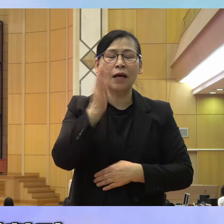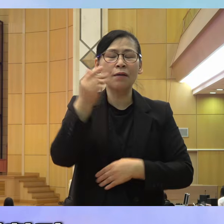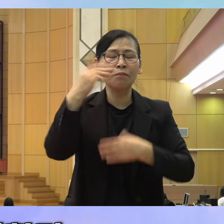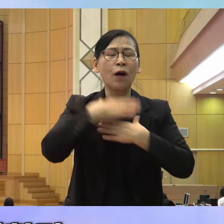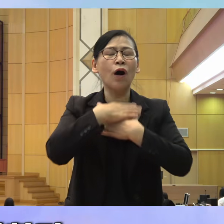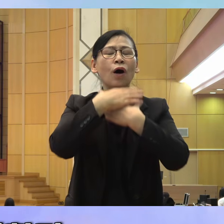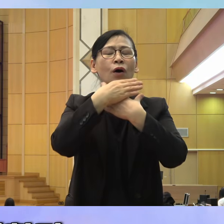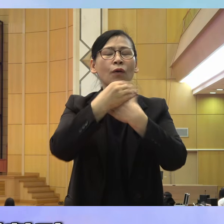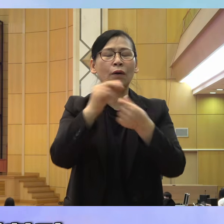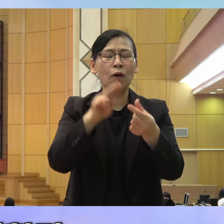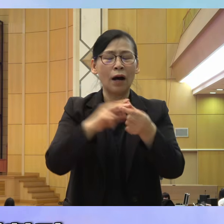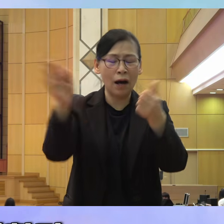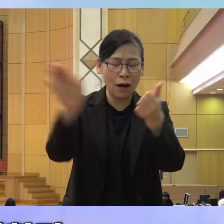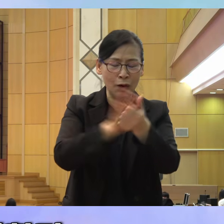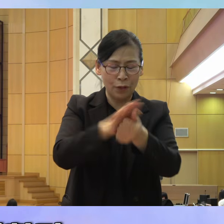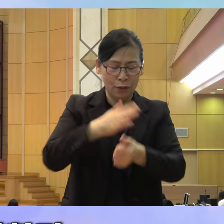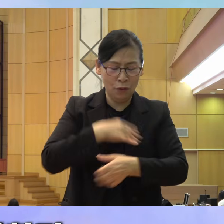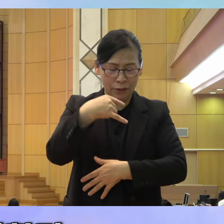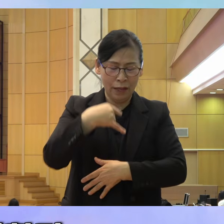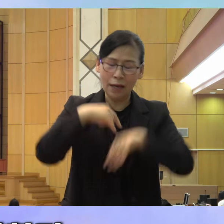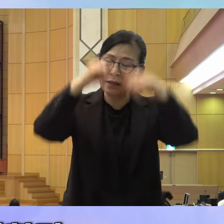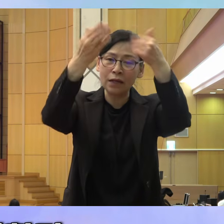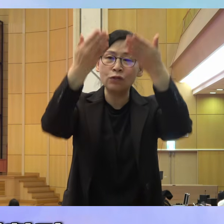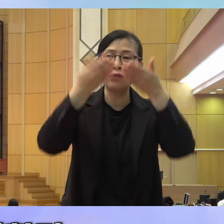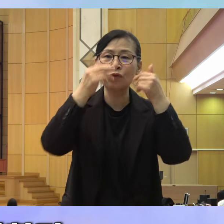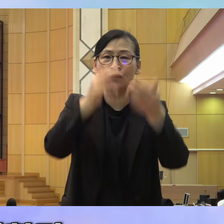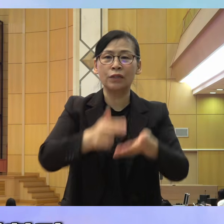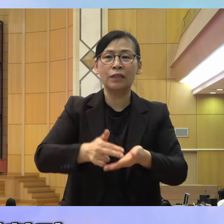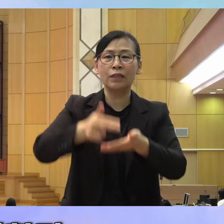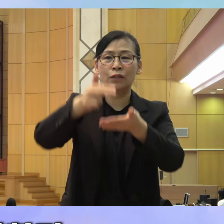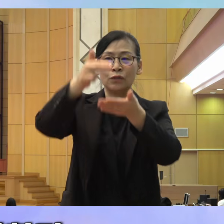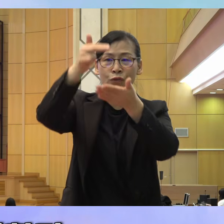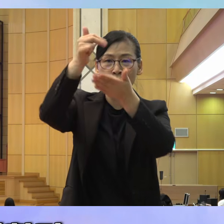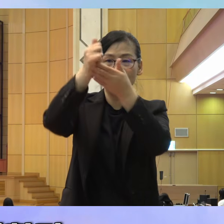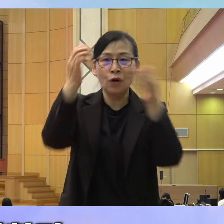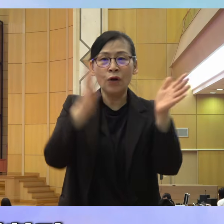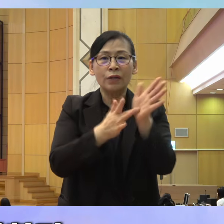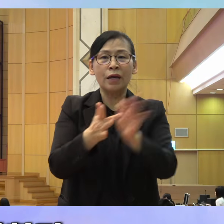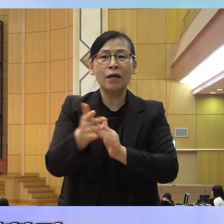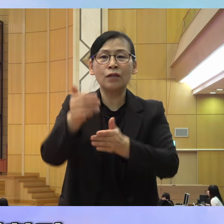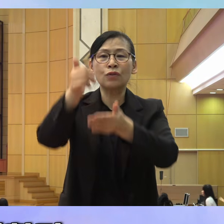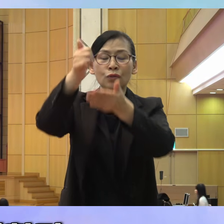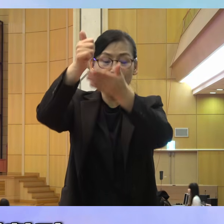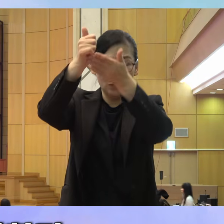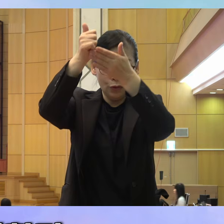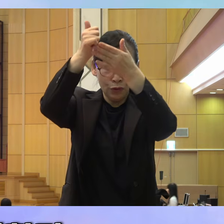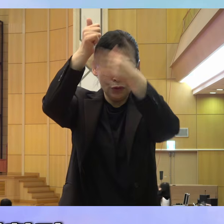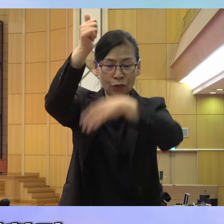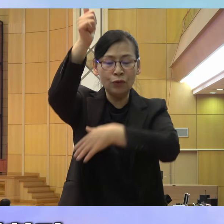참된 평안과 위로 내게 주신 주 예수,